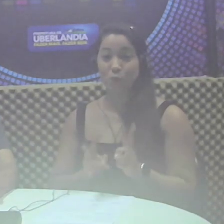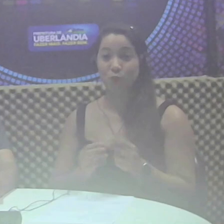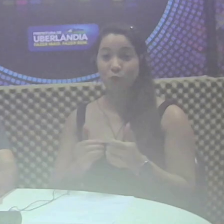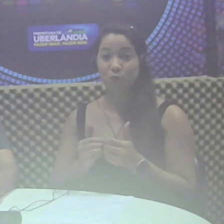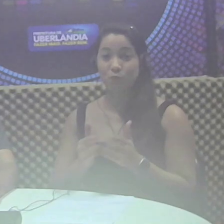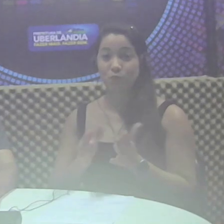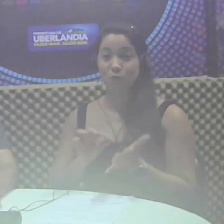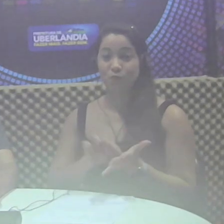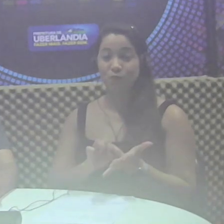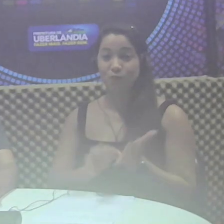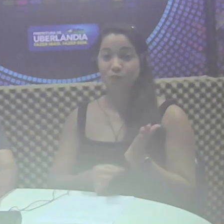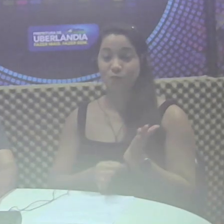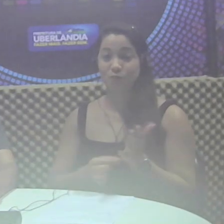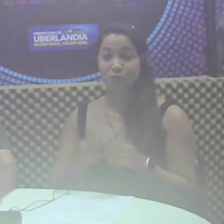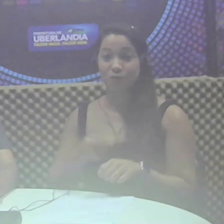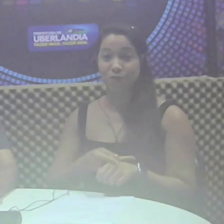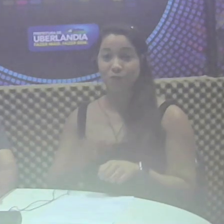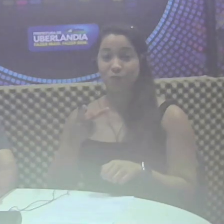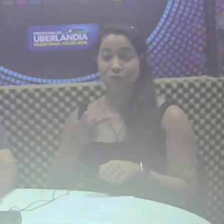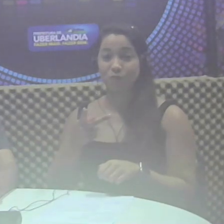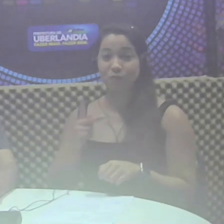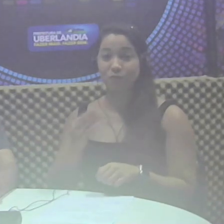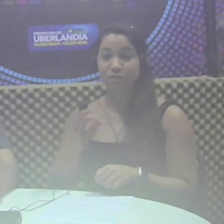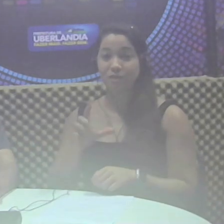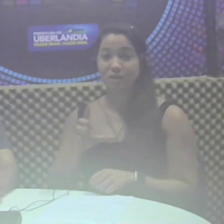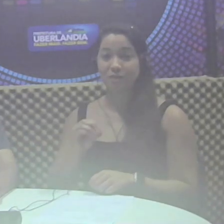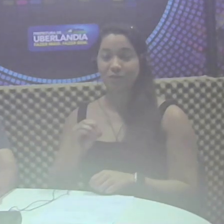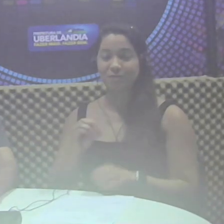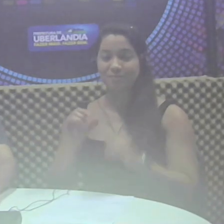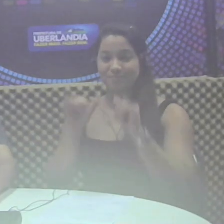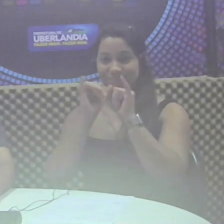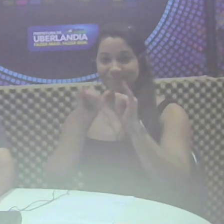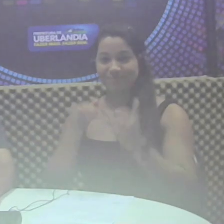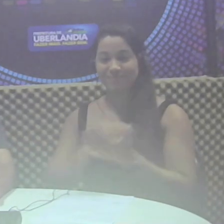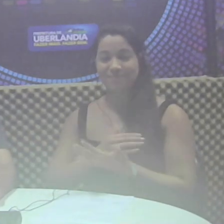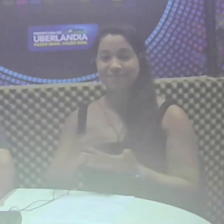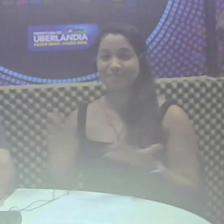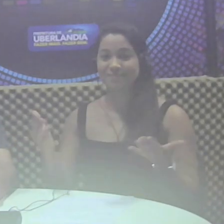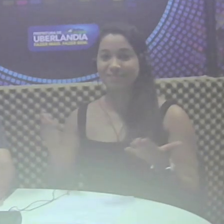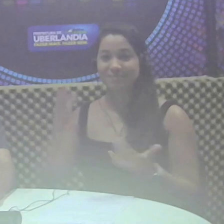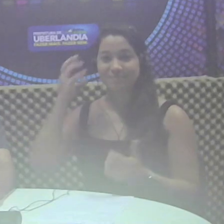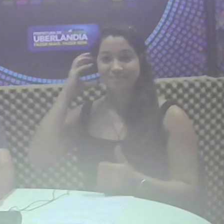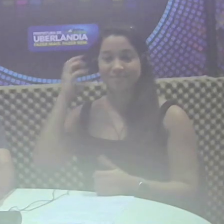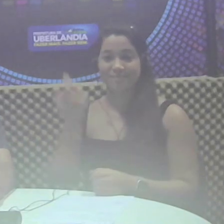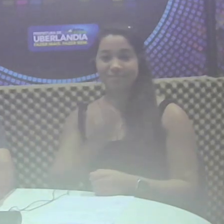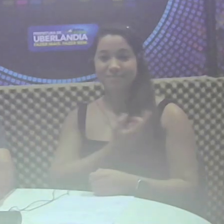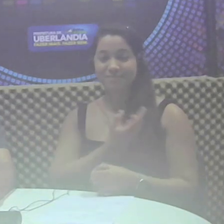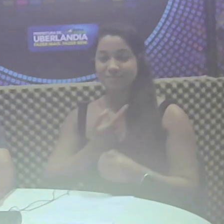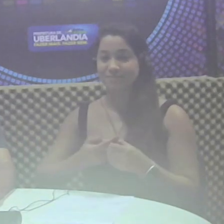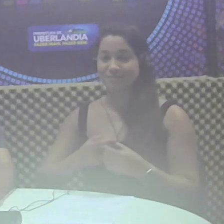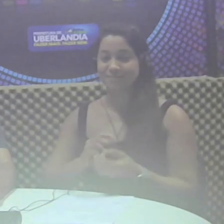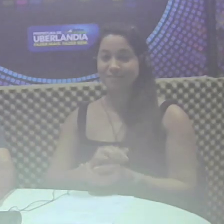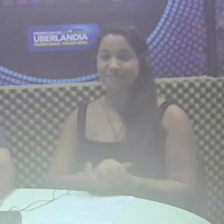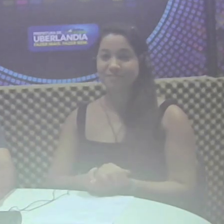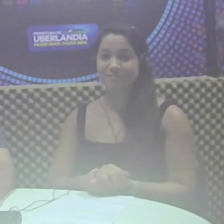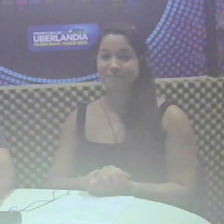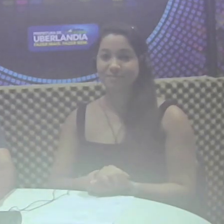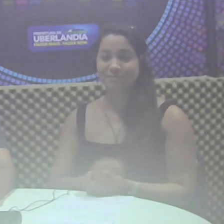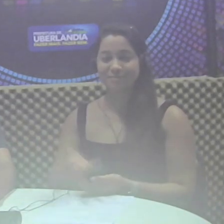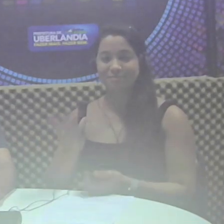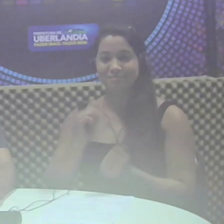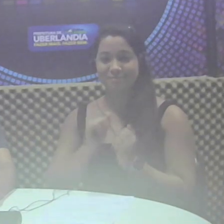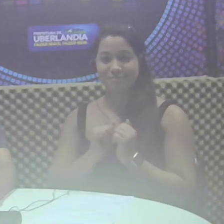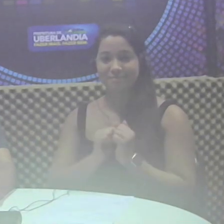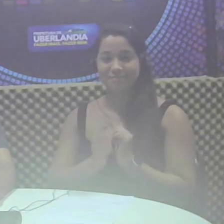as inscrições para o Prêmio Grande Otelo. Essas e outras notícias a partir de agora na Rádio Nossa Cidade. Vem com a